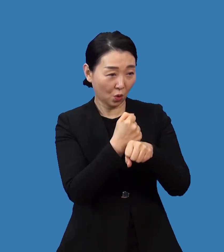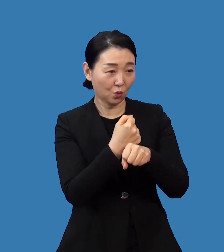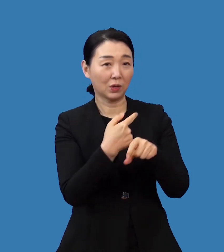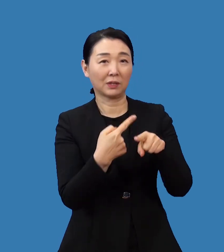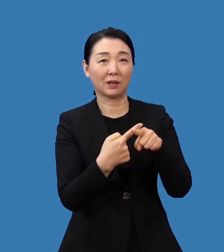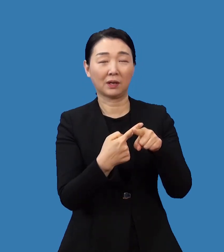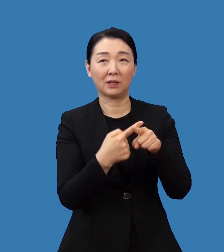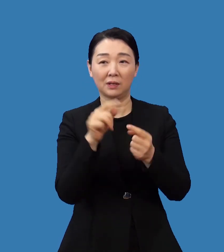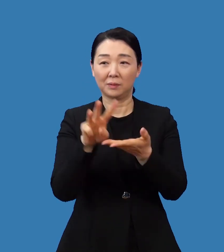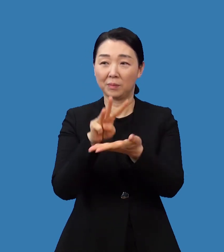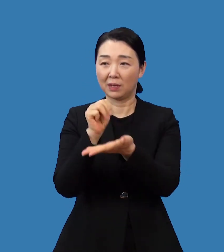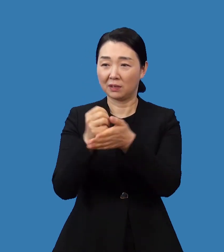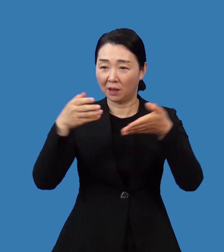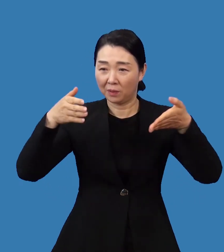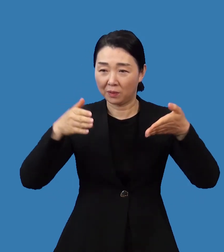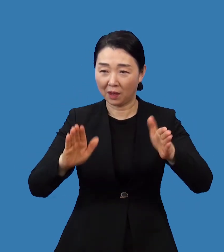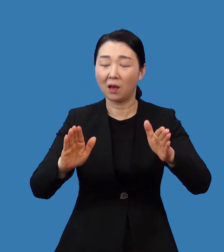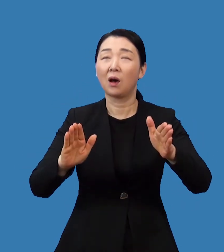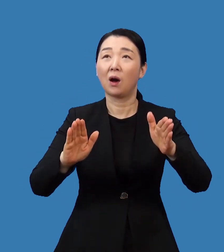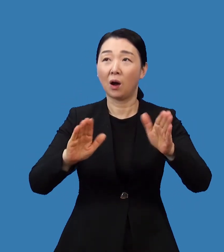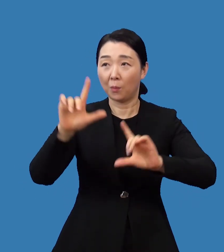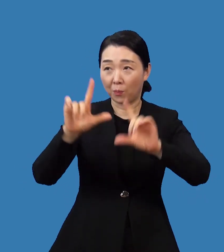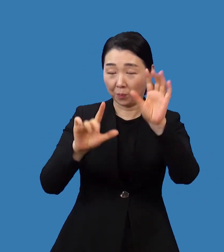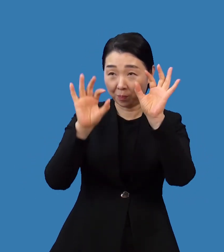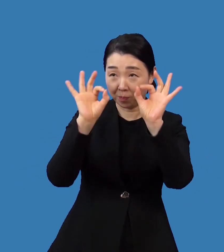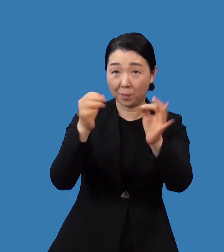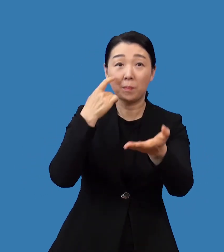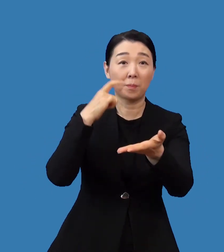메시아 탄생의 징조를 알고